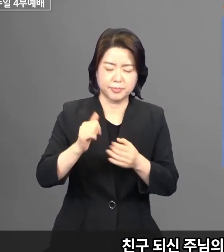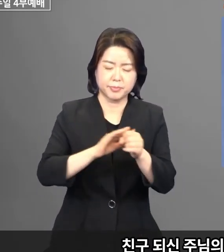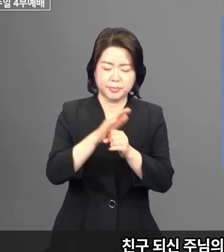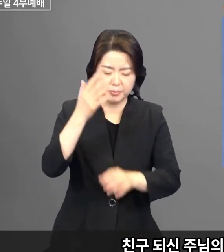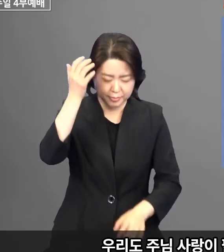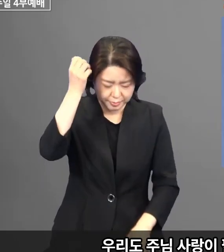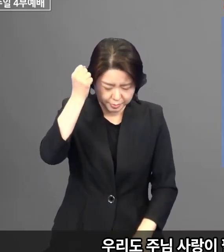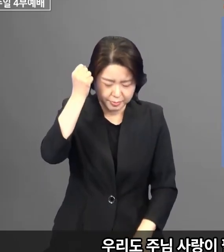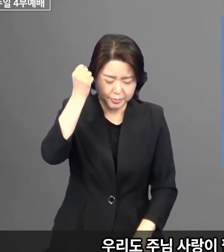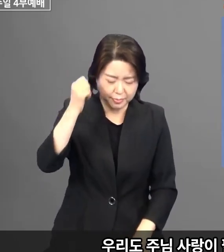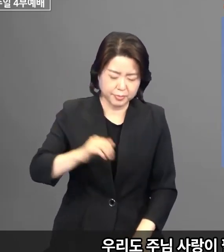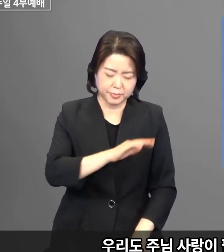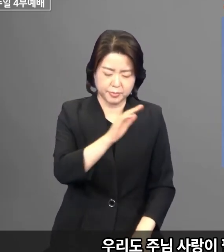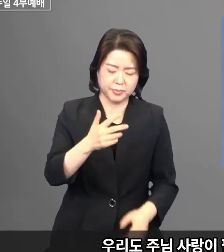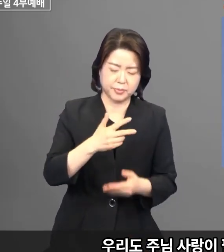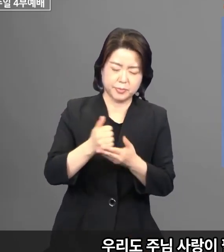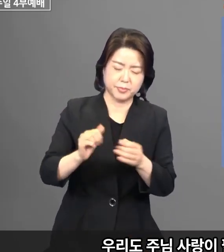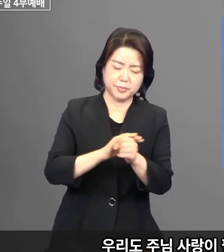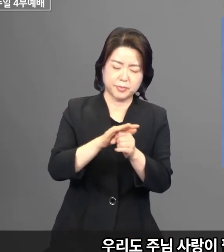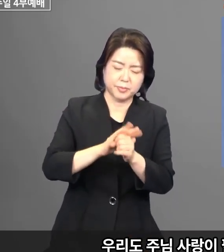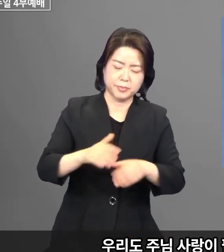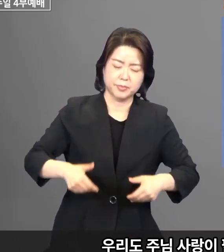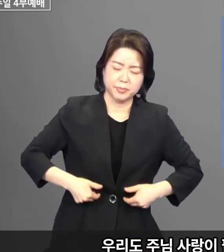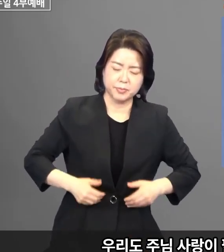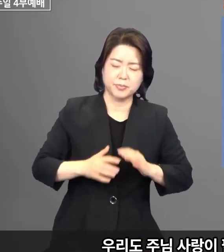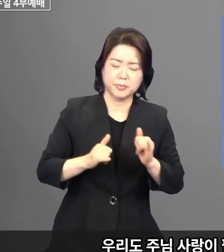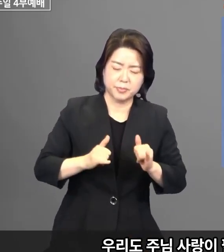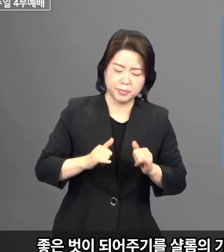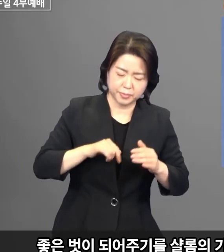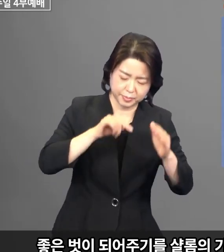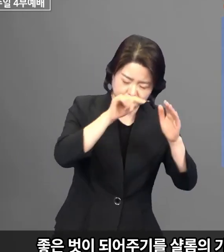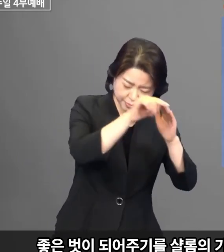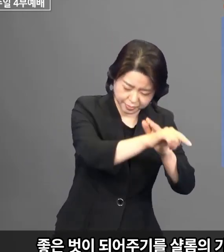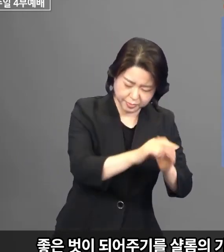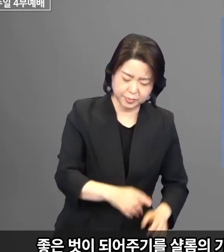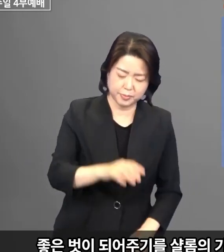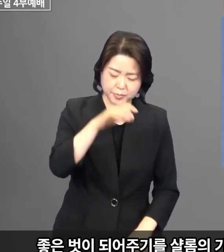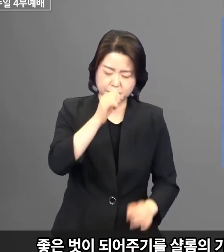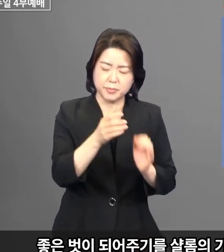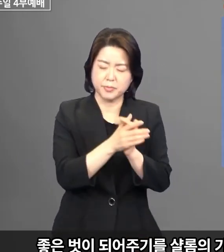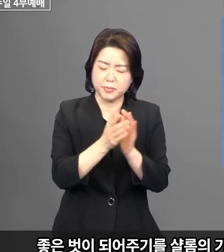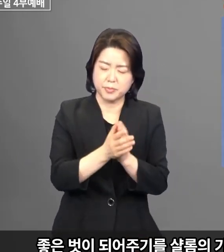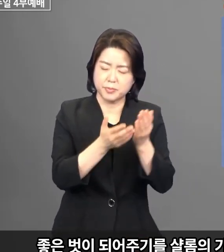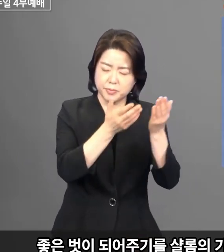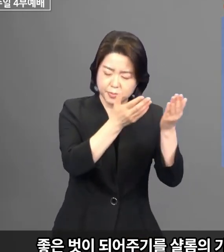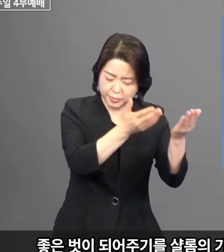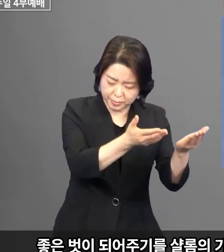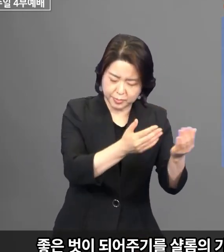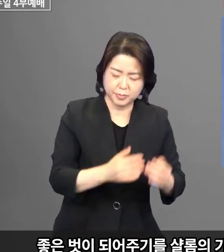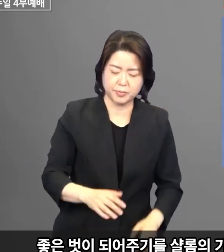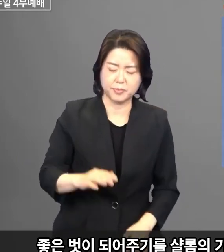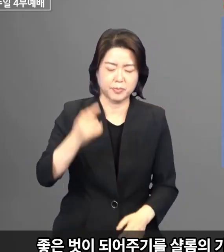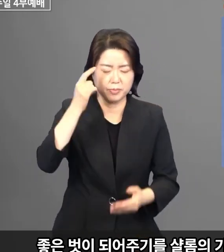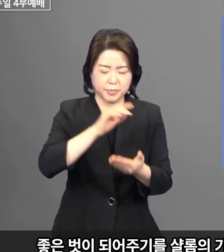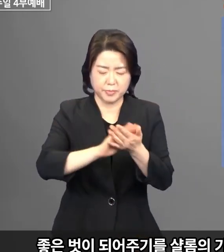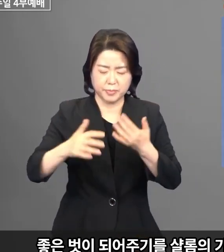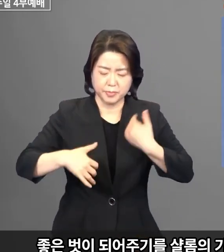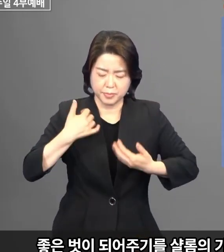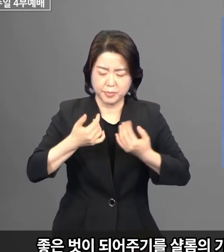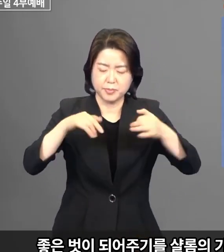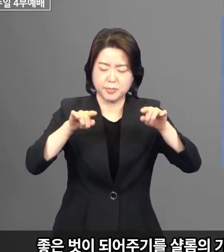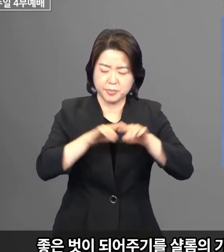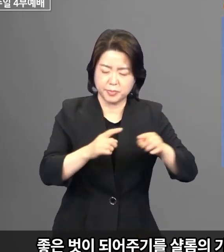기억하며 우리도 주님 사랑이 필요한 이들에게 가서 좋은 벗이 되어주기를, 샬롬의 기쁨을